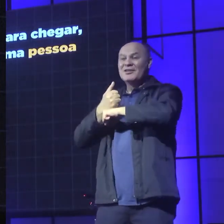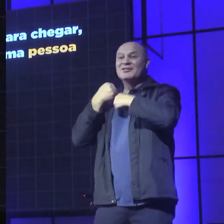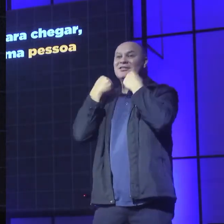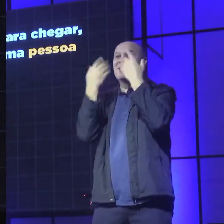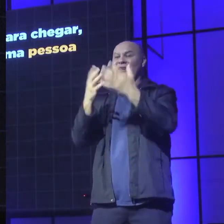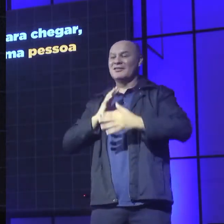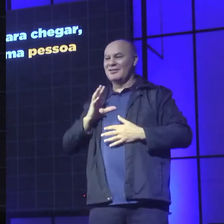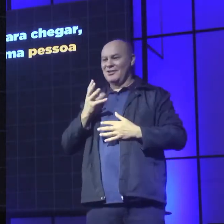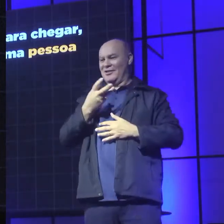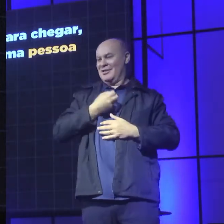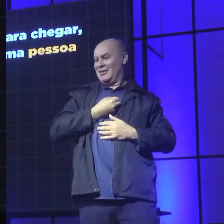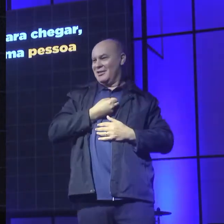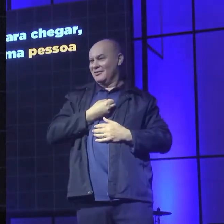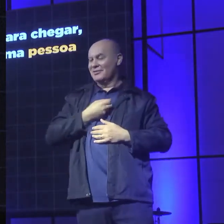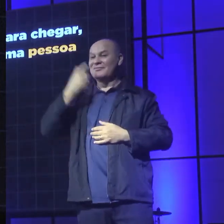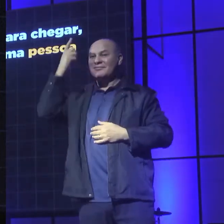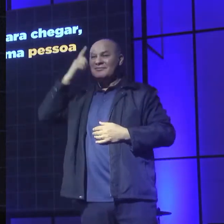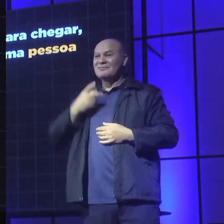eterna.